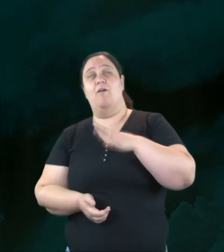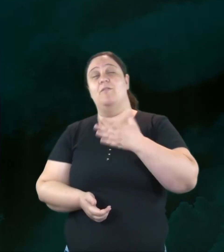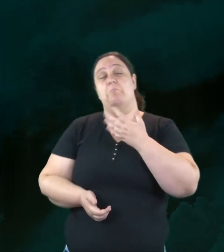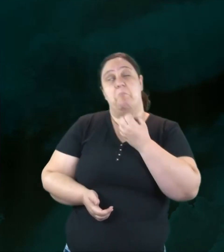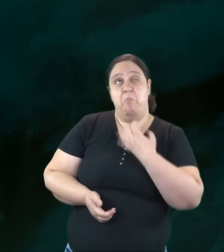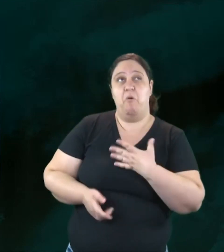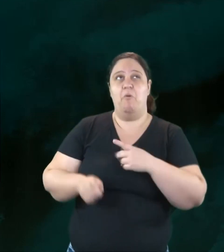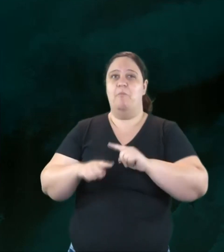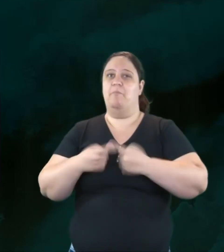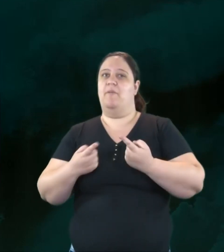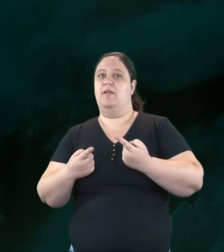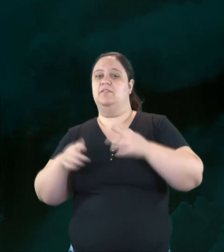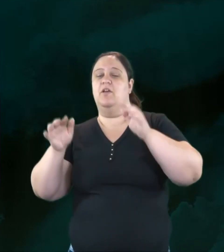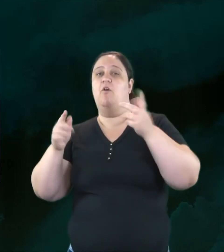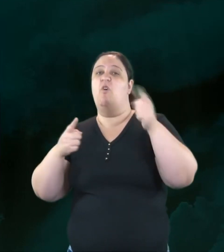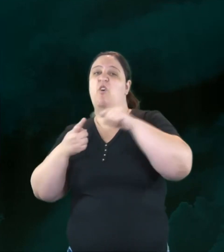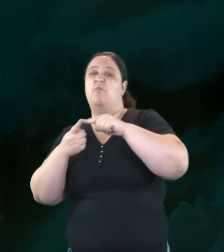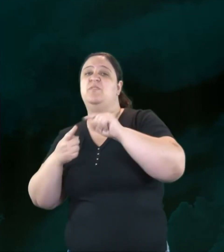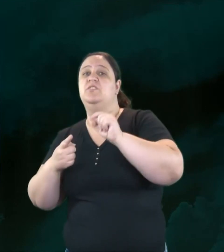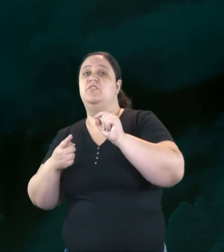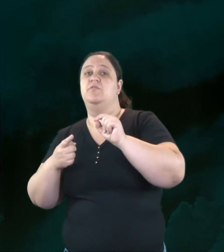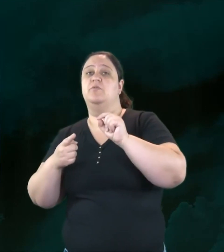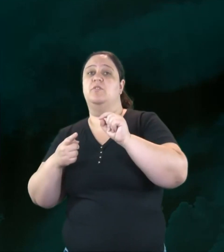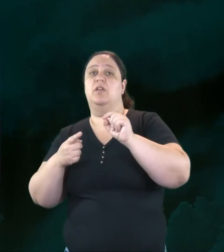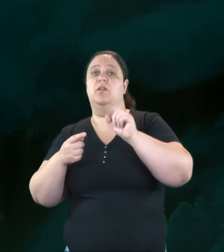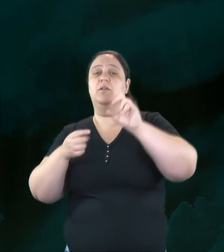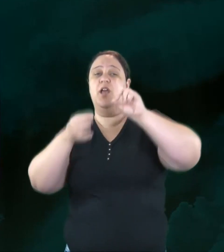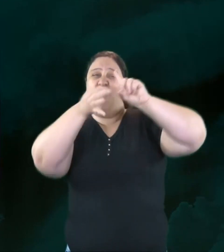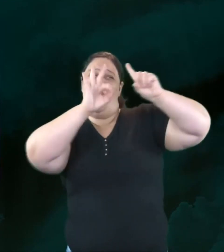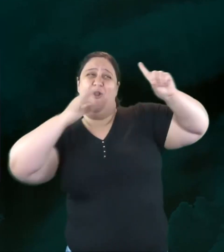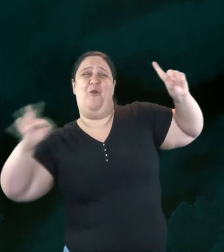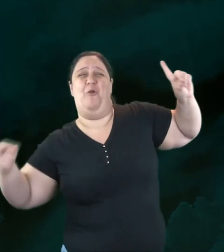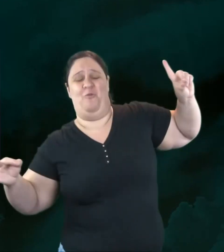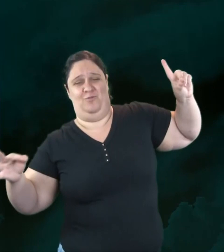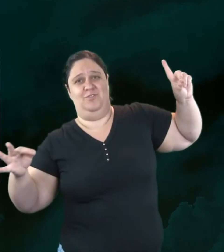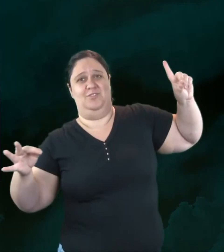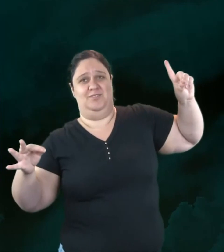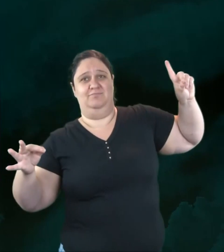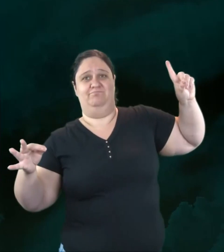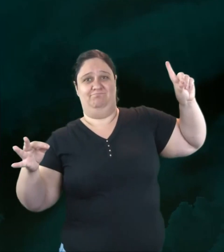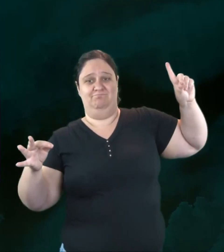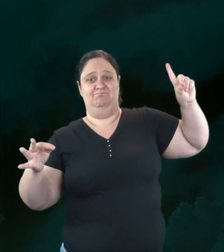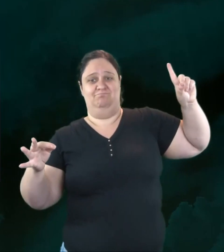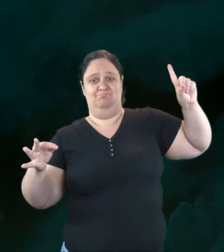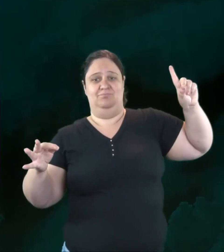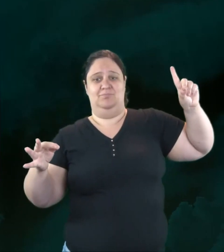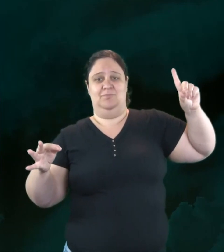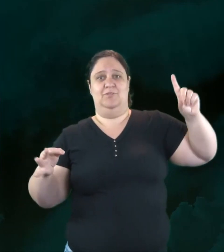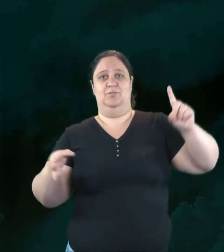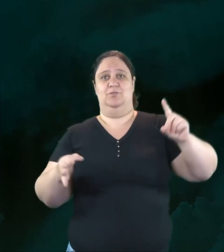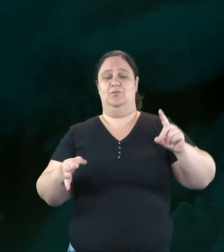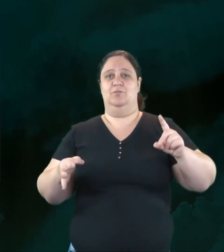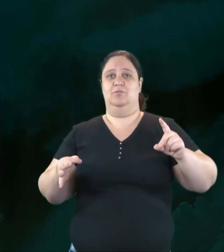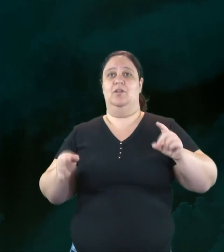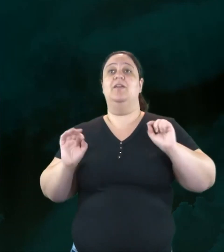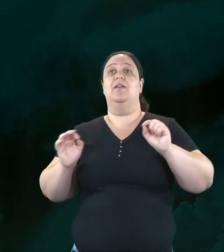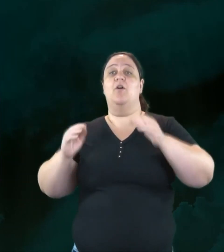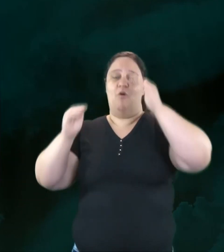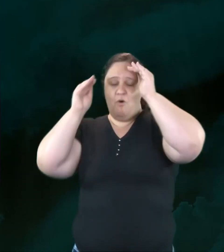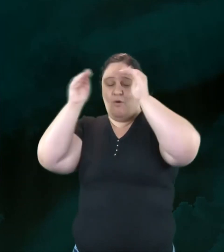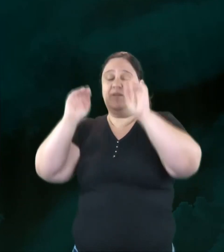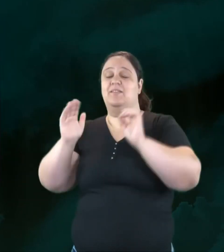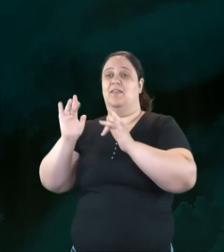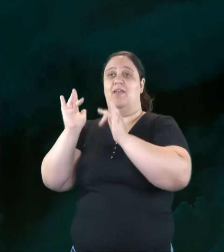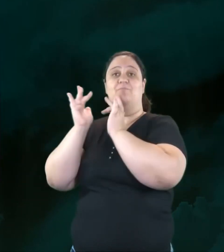contas, esse governo do homem vai terminar sob o governo de anticristo e falso